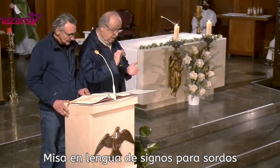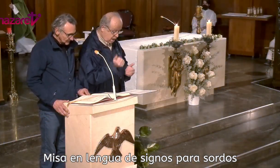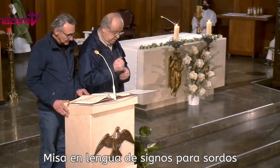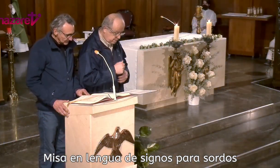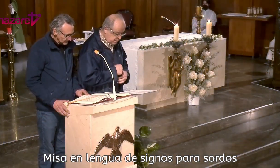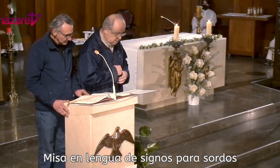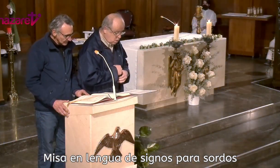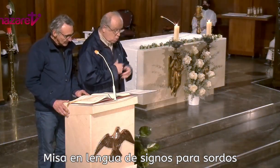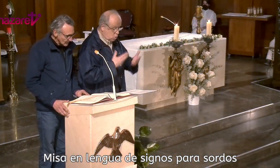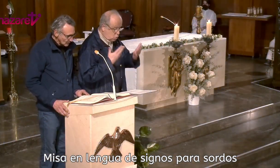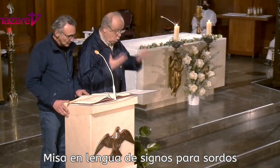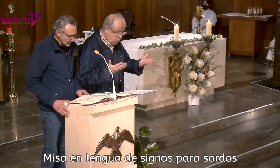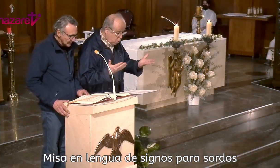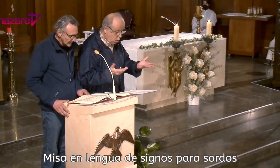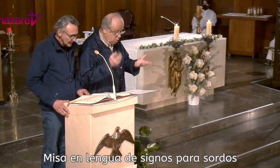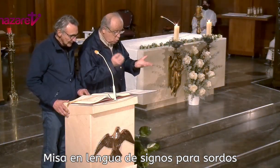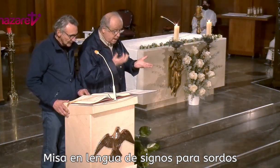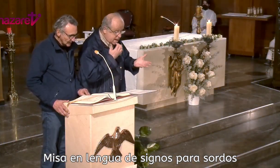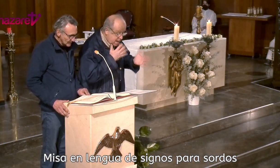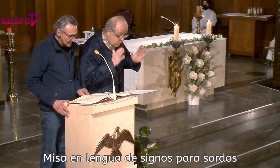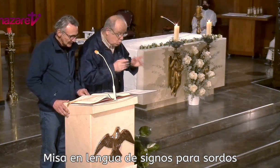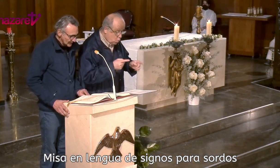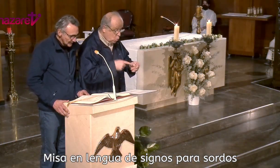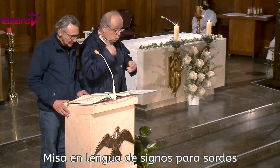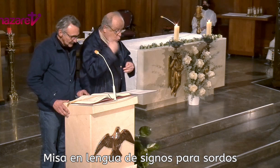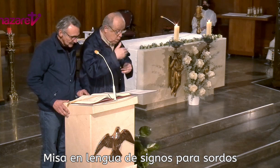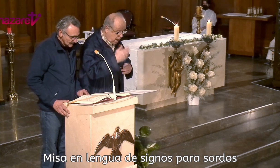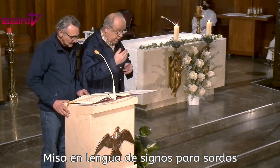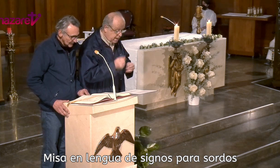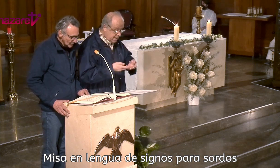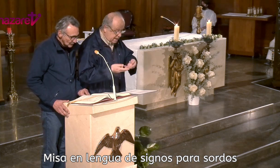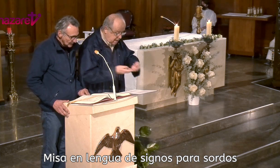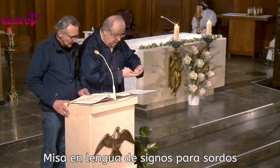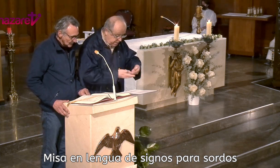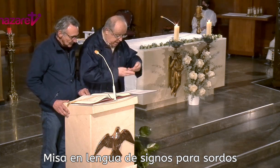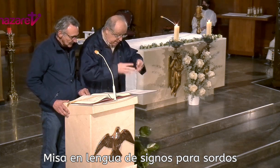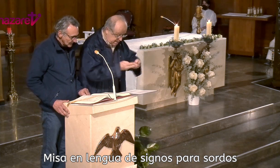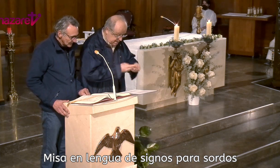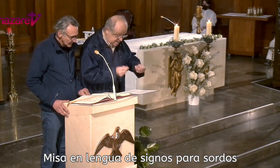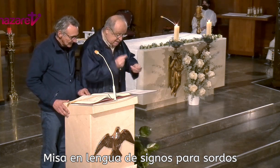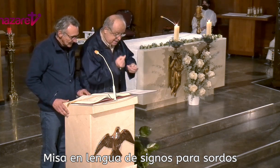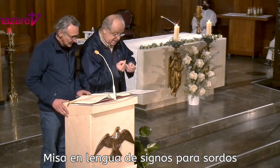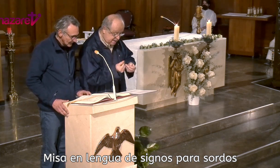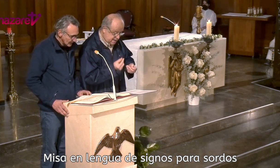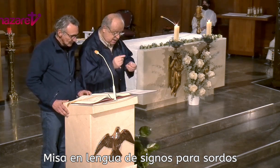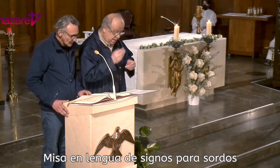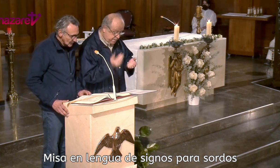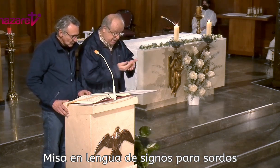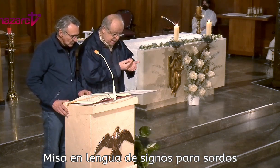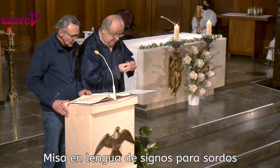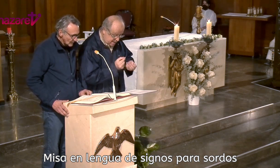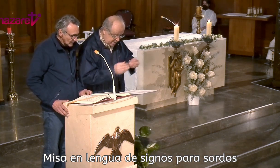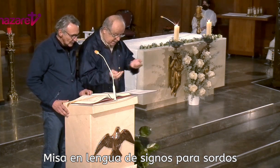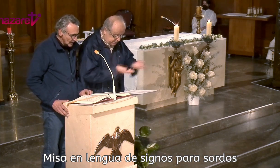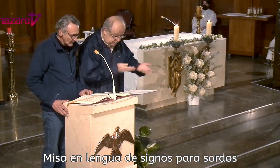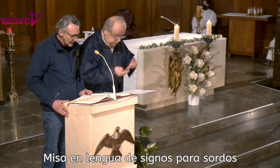Cuando se agita la criba, quedan los desechos. Así, cuando la persona habla,